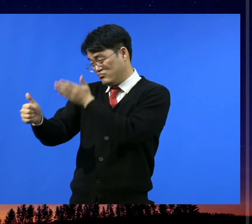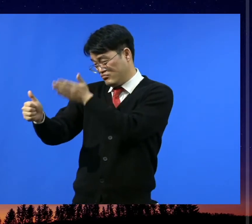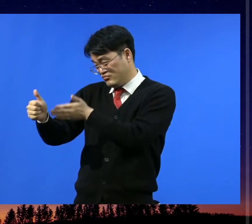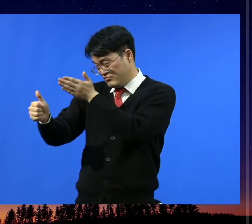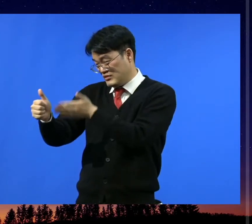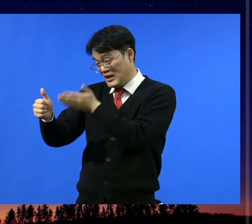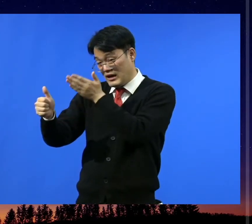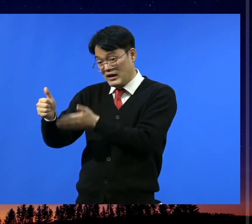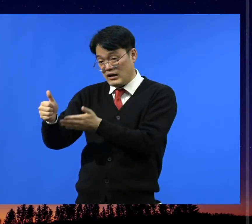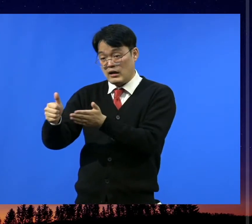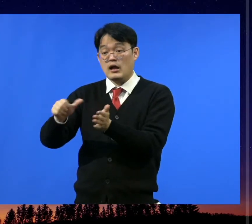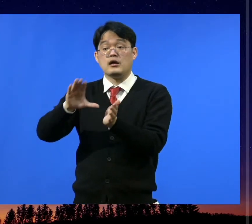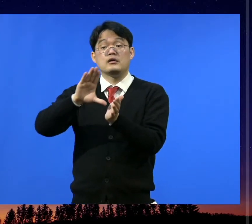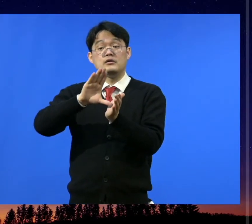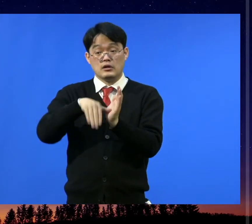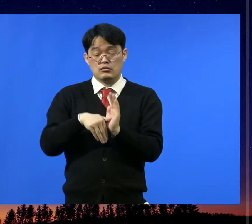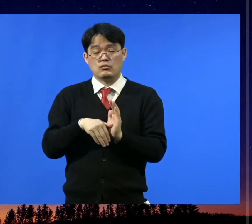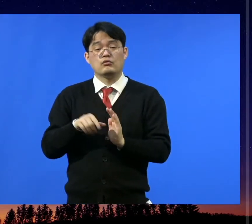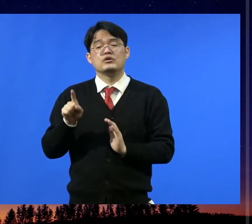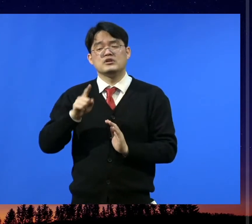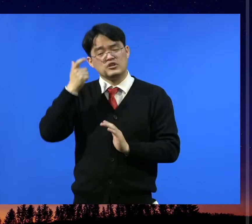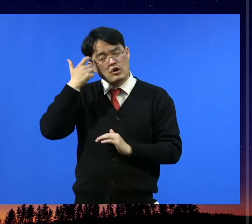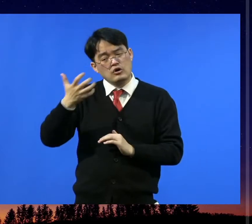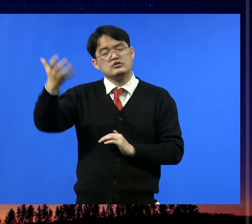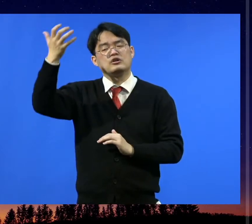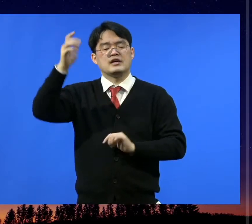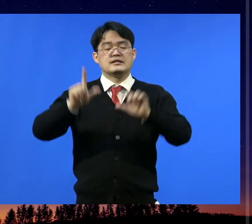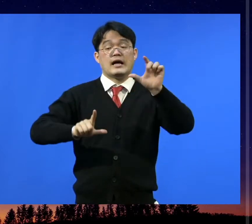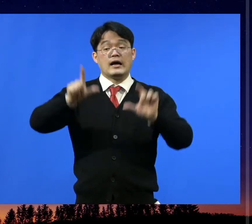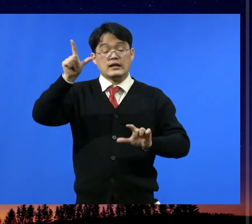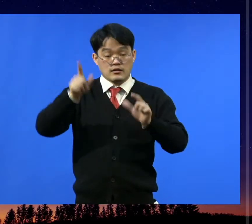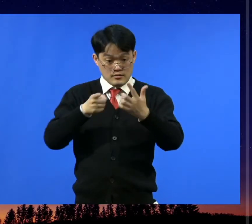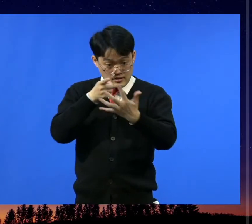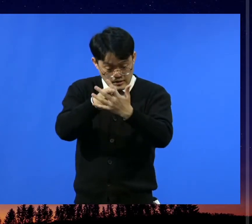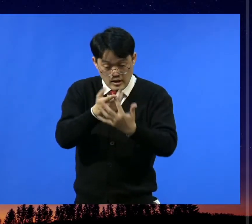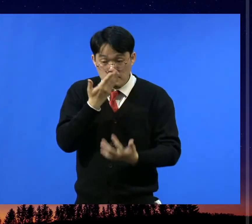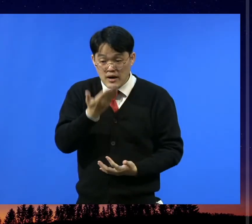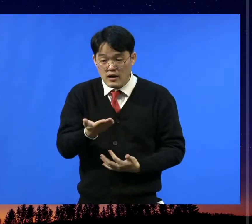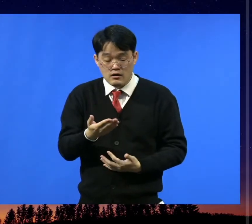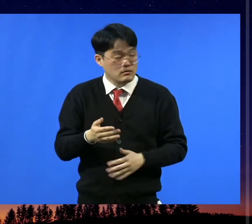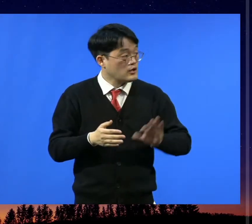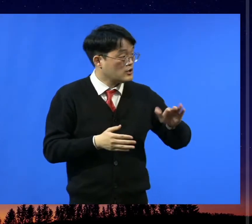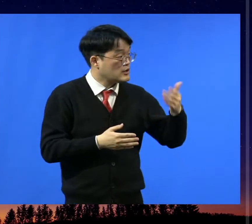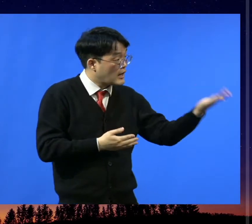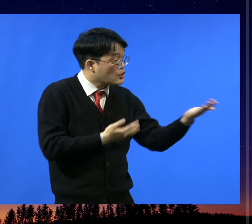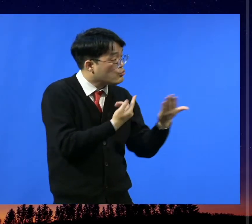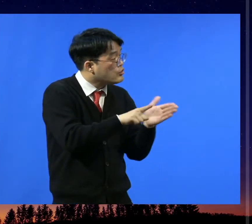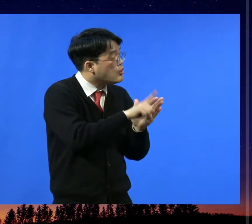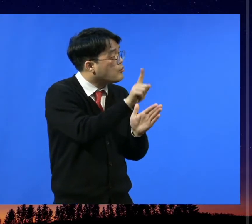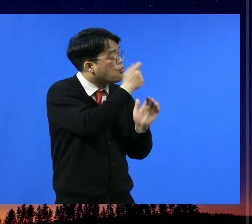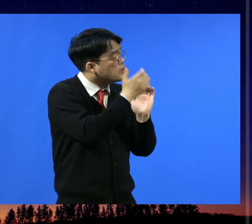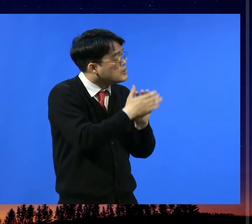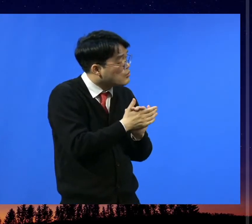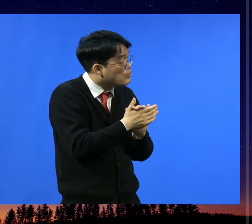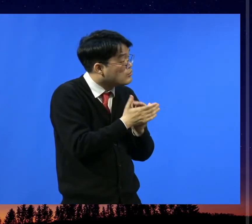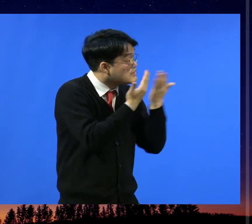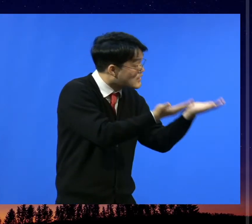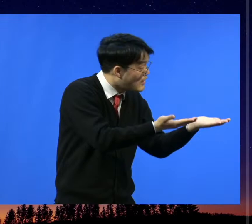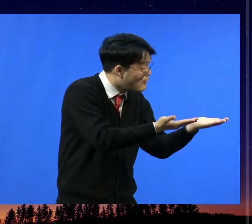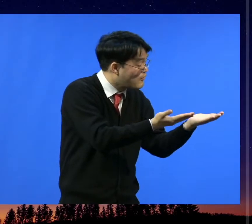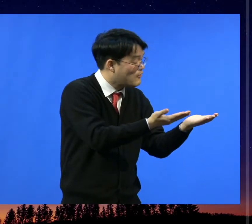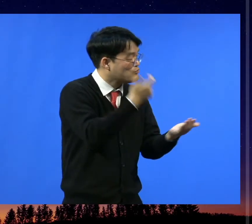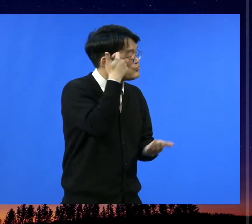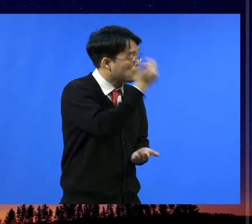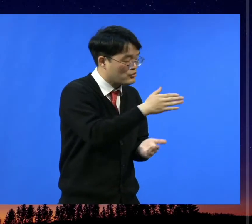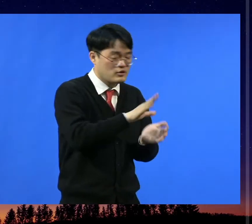것이죠. 무엇을 위해서 기도해 드릴까요? 이렇게 얘기할 때 그 기도의 제목을 들어보면 그분의 영적인 상태가 이제 드러나는